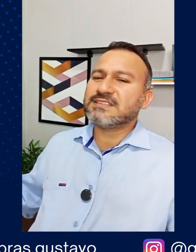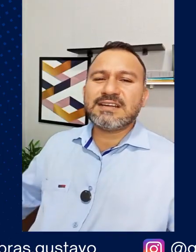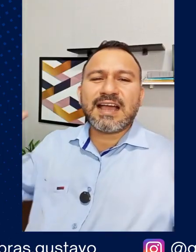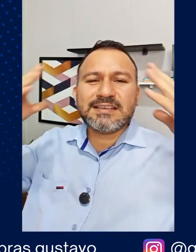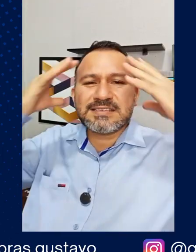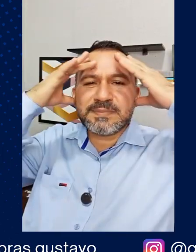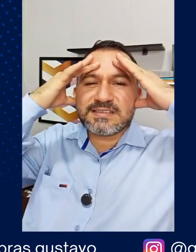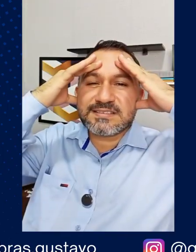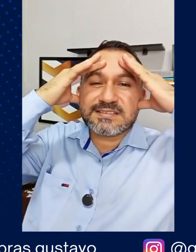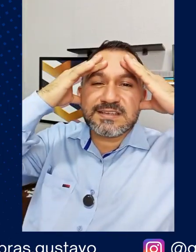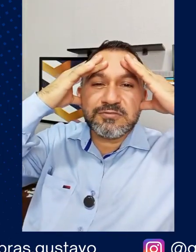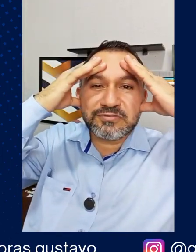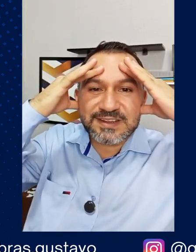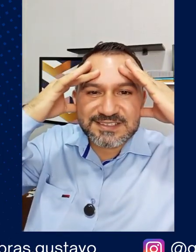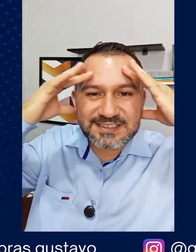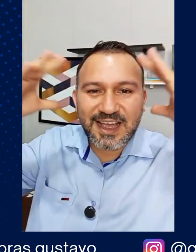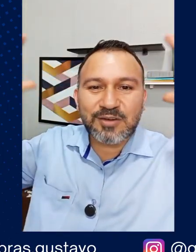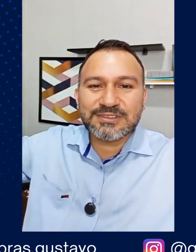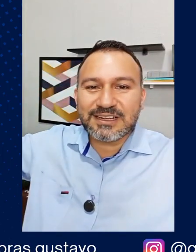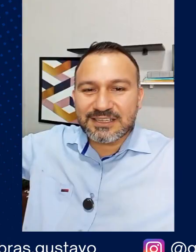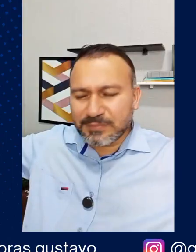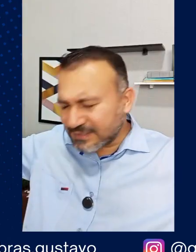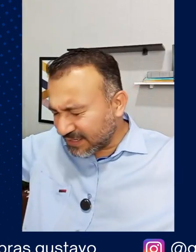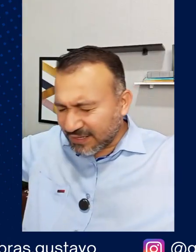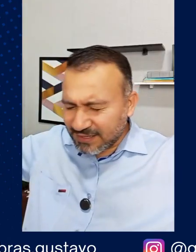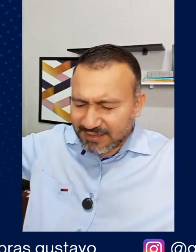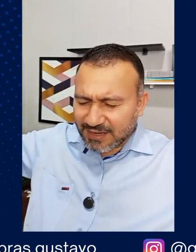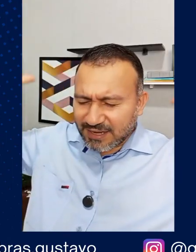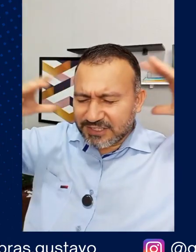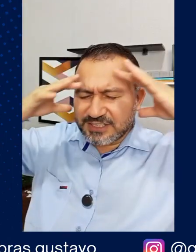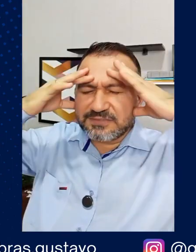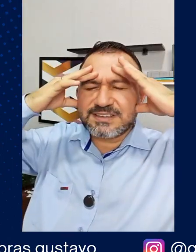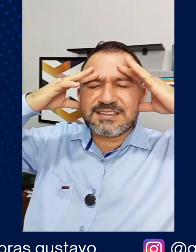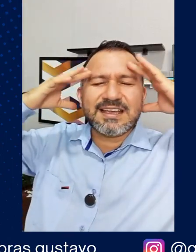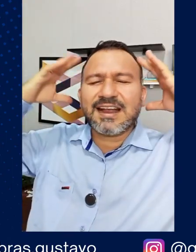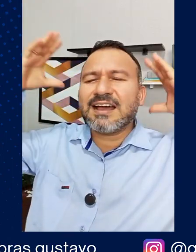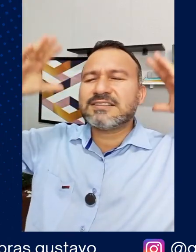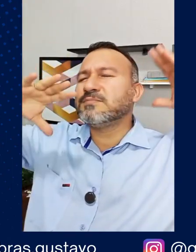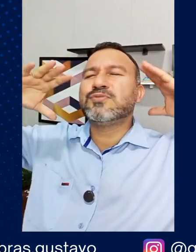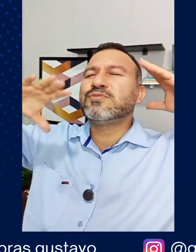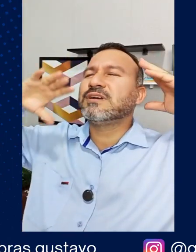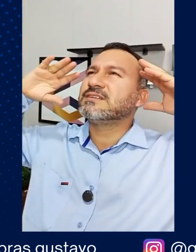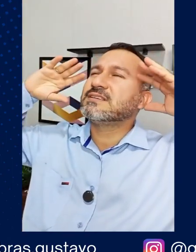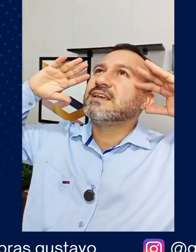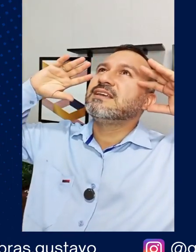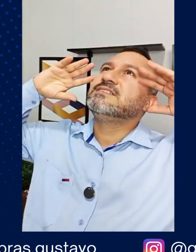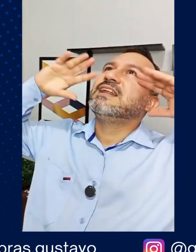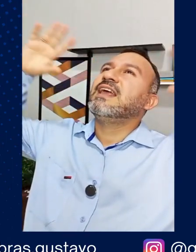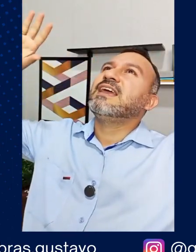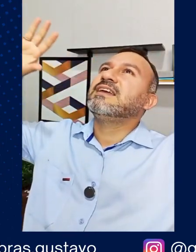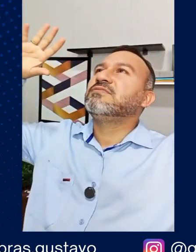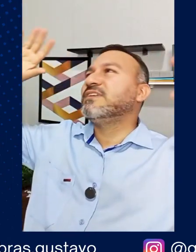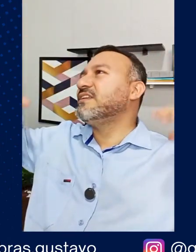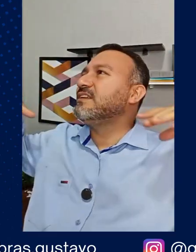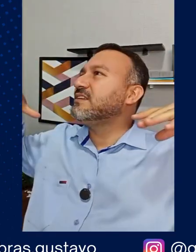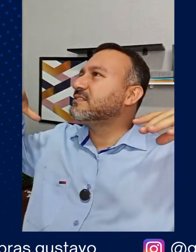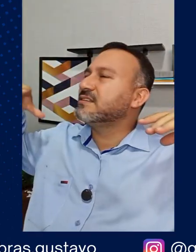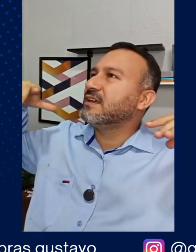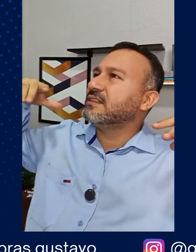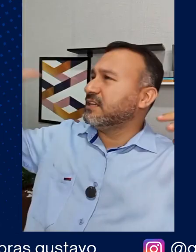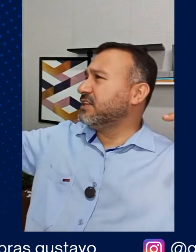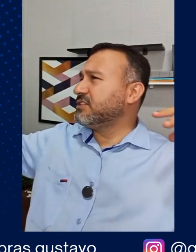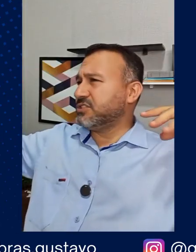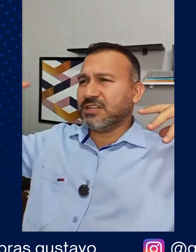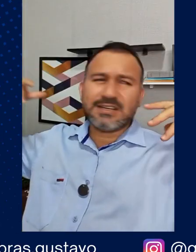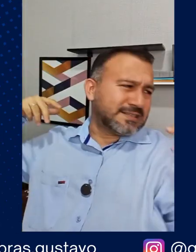consigo fazer a expressão facial da Libras. A gente tem que fazer caras e bocas de alegre,